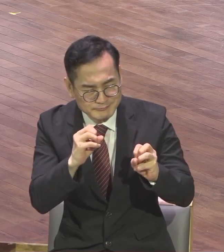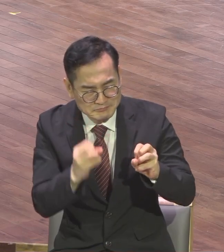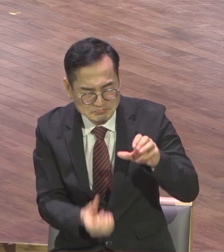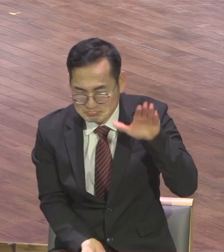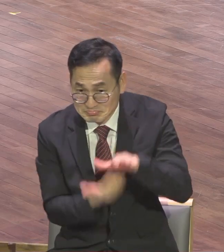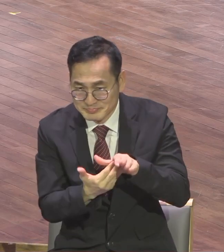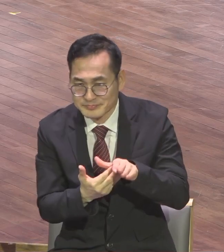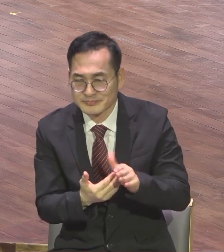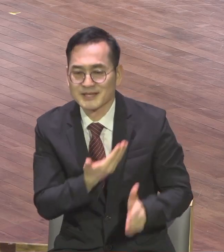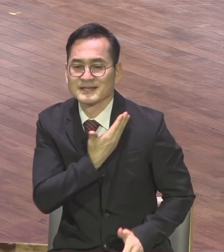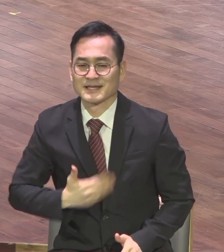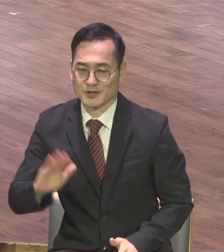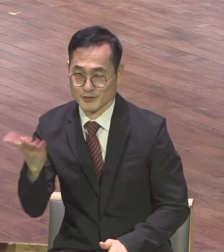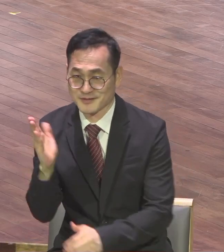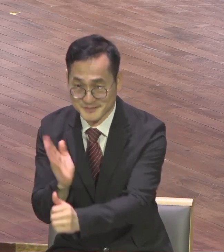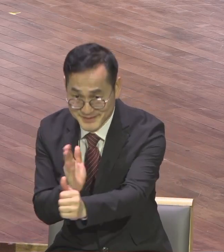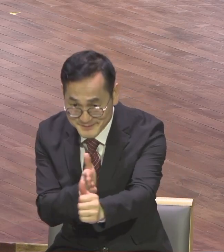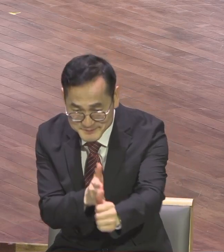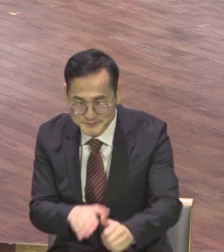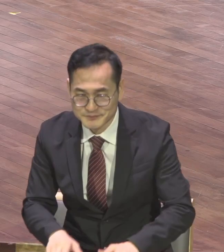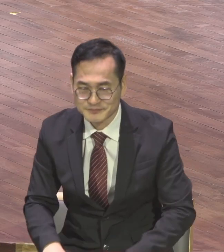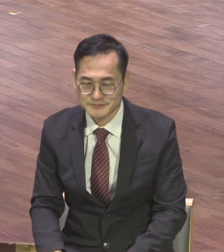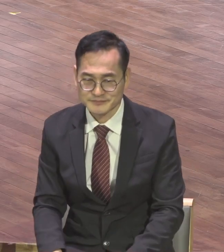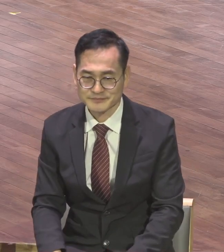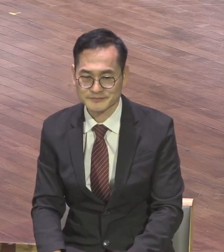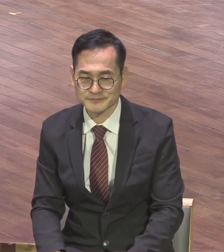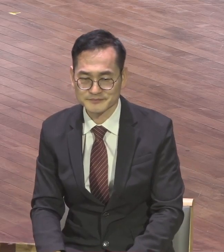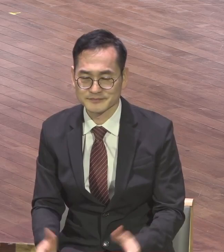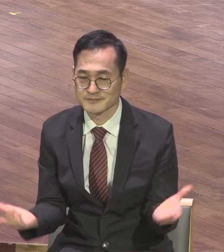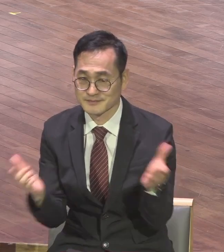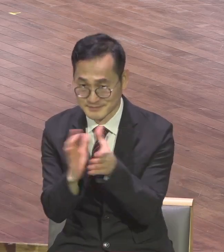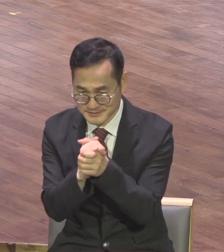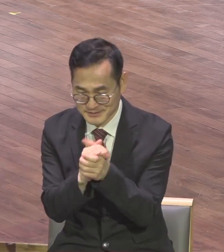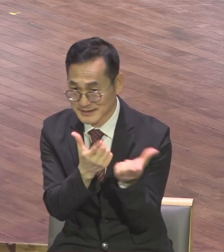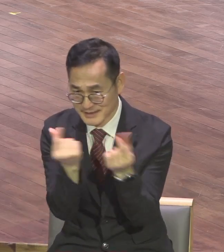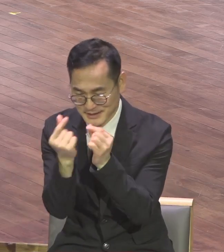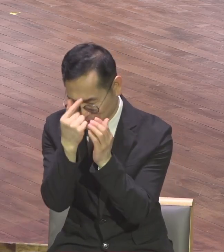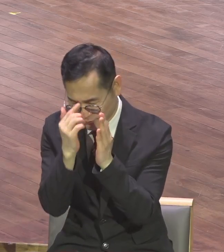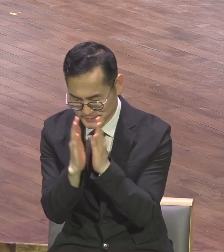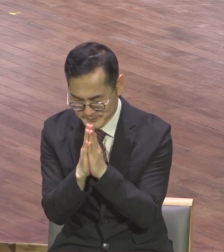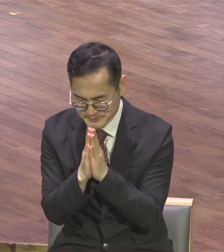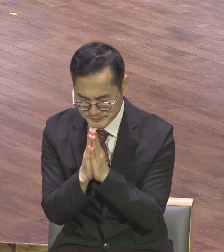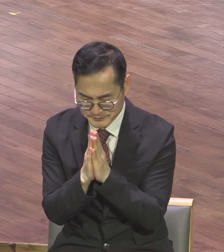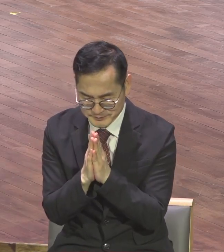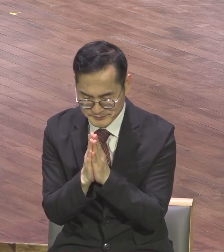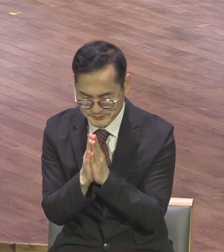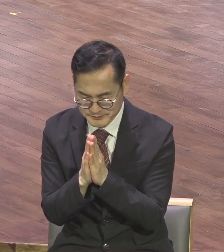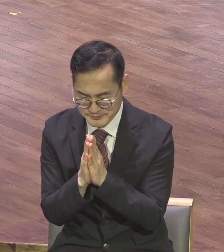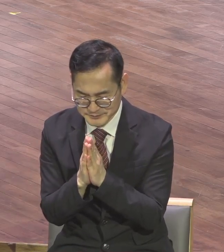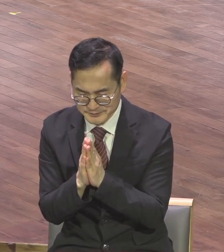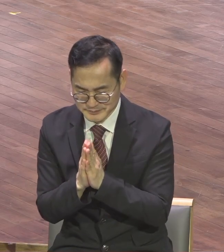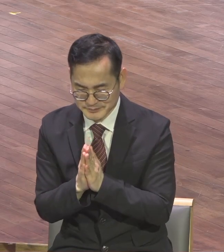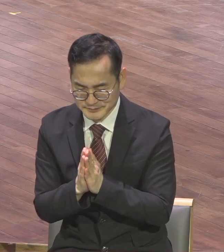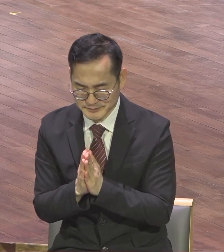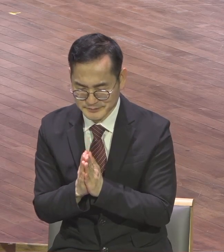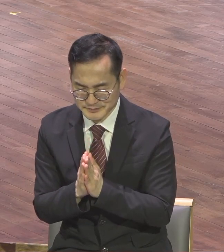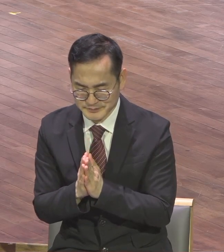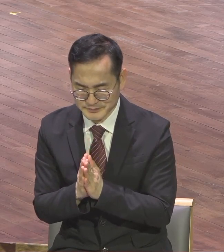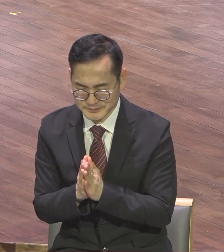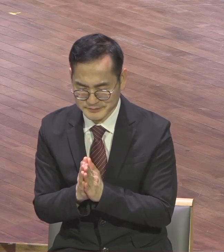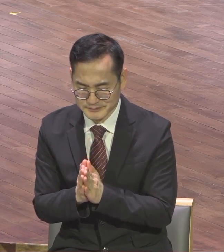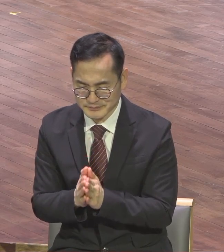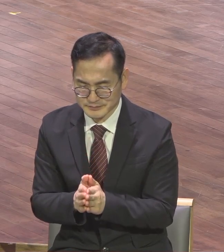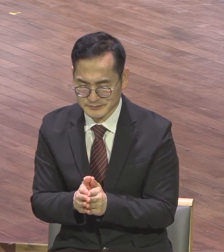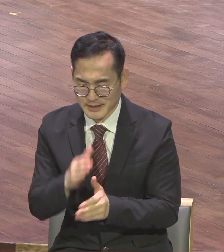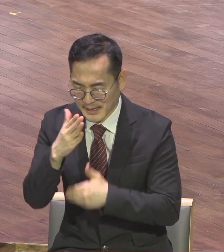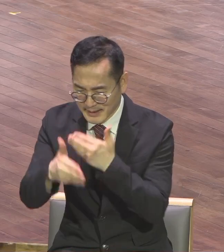축복합니다. 기도합시다. 아버지 하나님 우리 영계 모든 성도들 있으나 만하는 미지근한 기독교